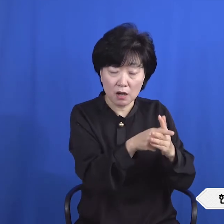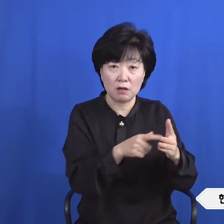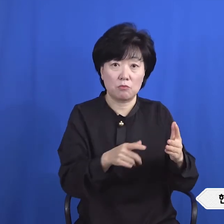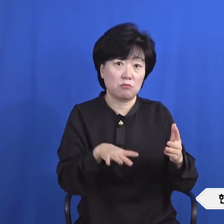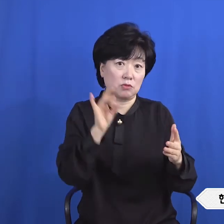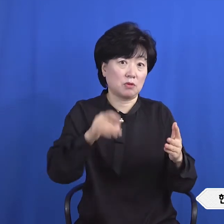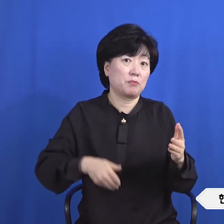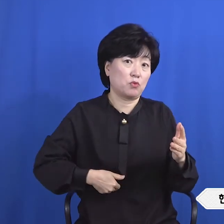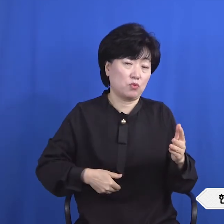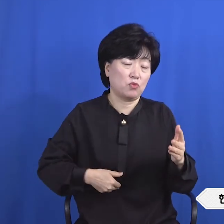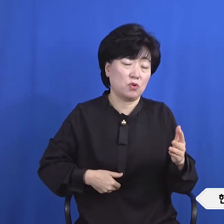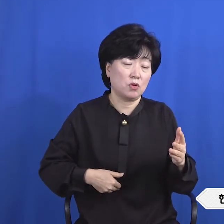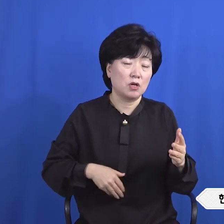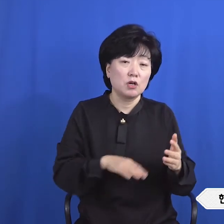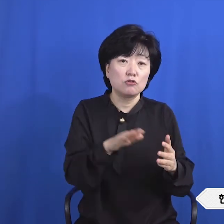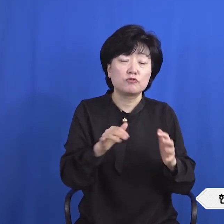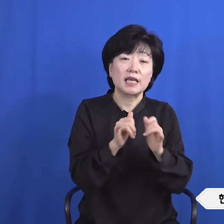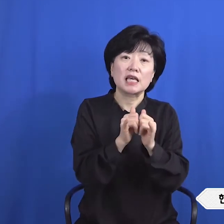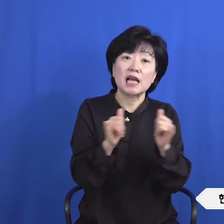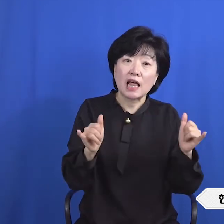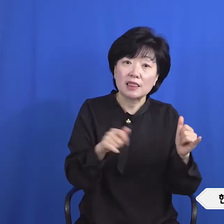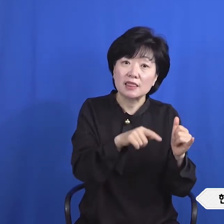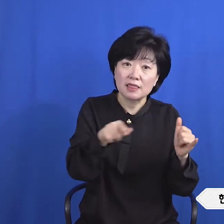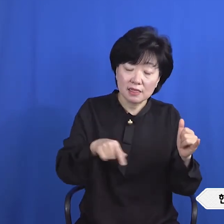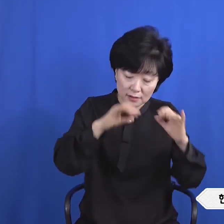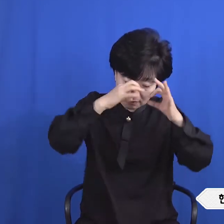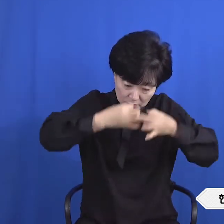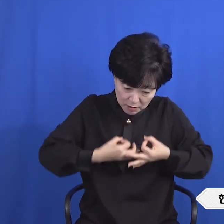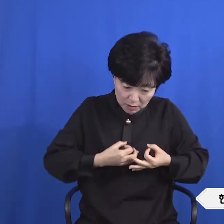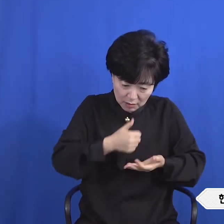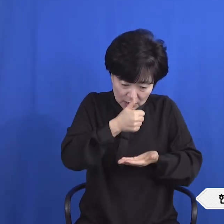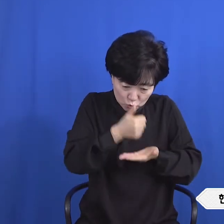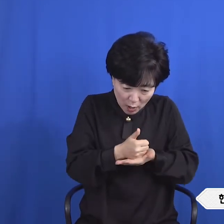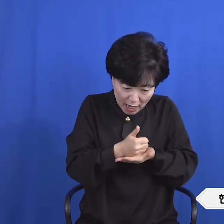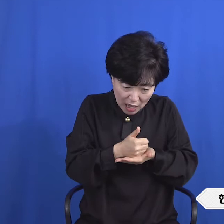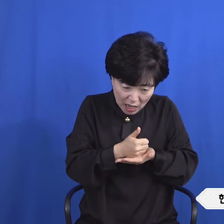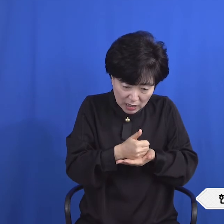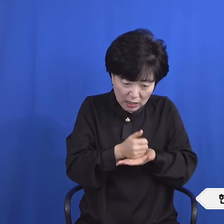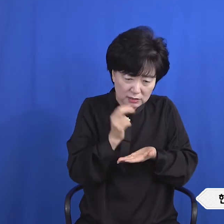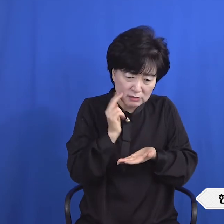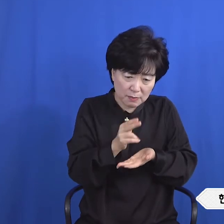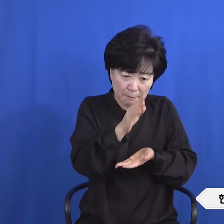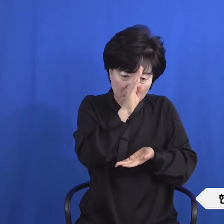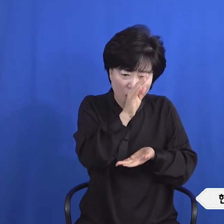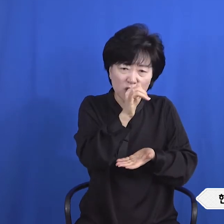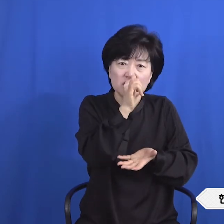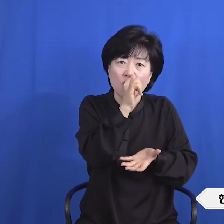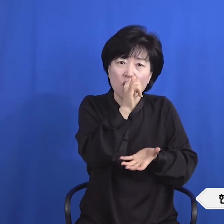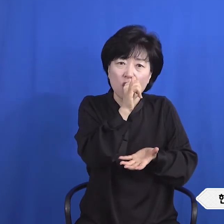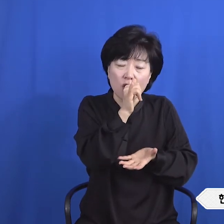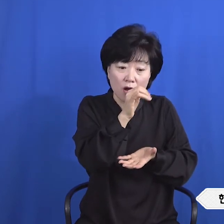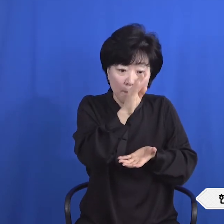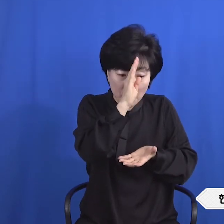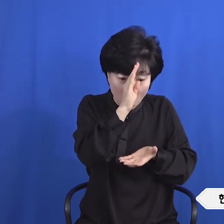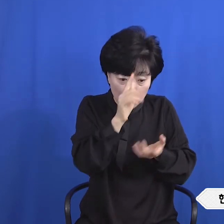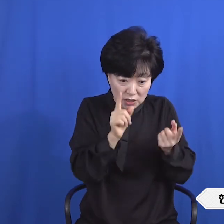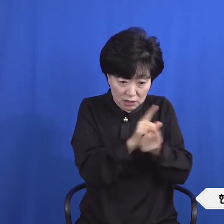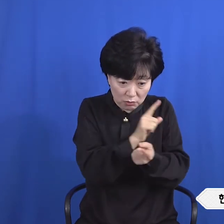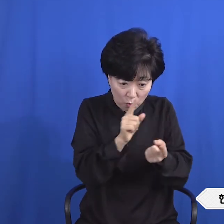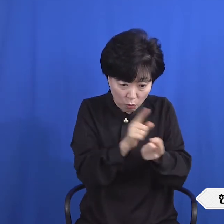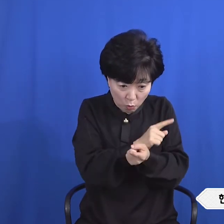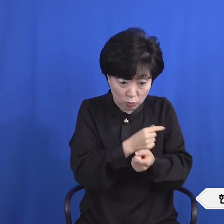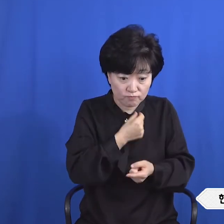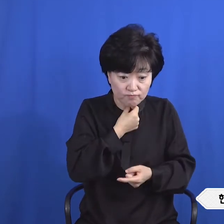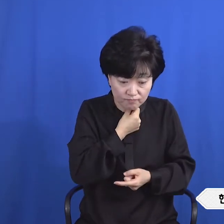중요합니다. 인간은 죄라고 하는 중병을 앓고 있습니다. 그 병을